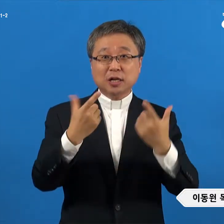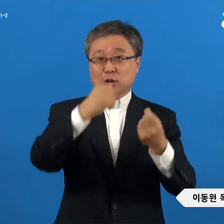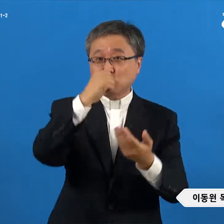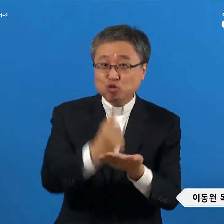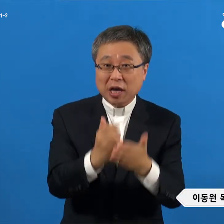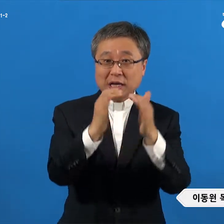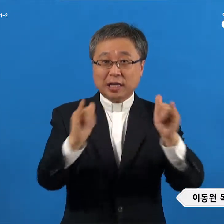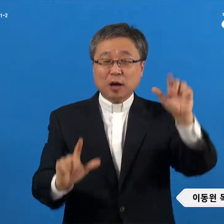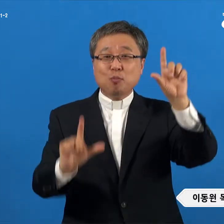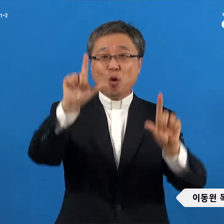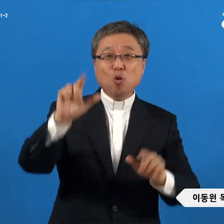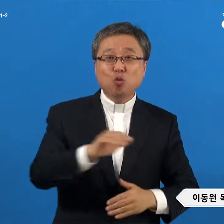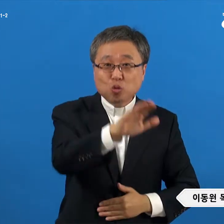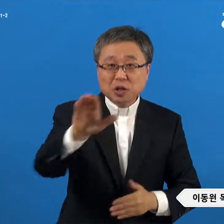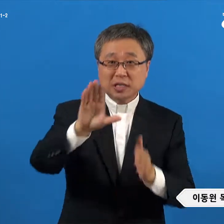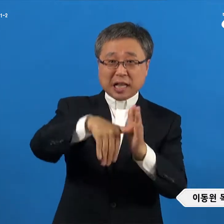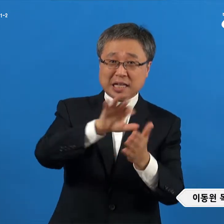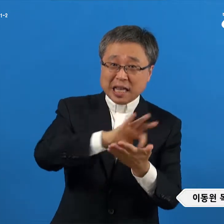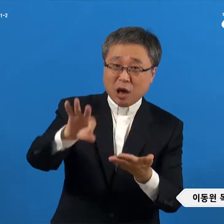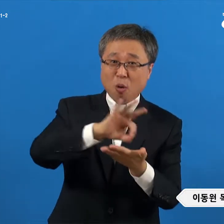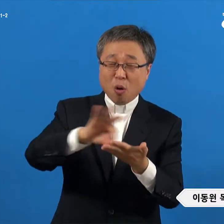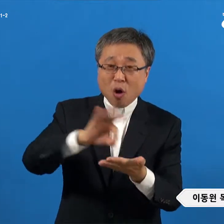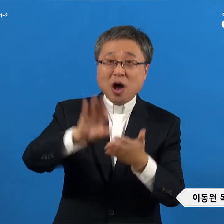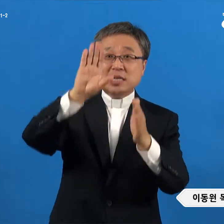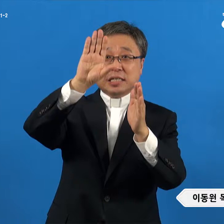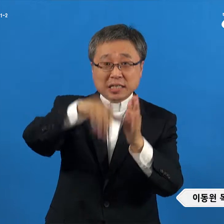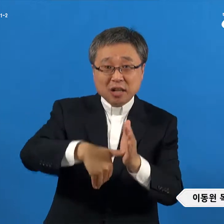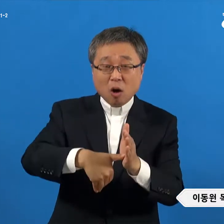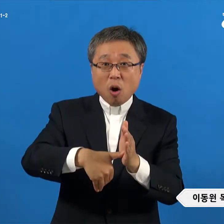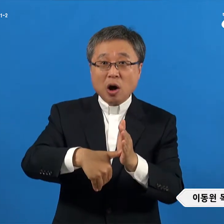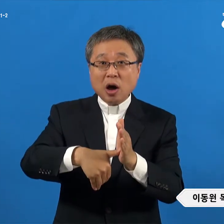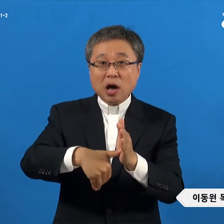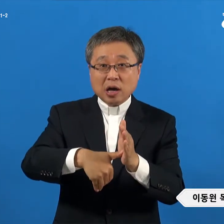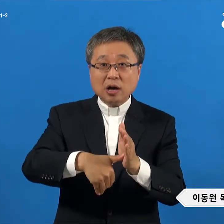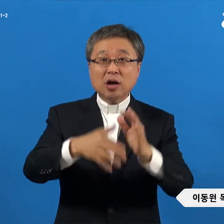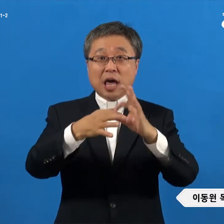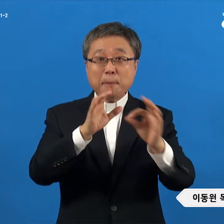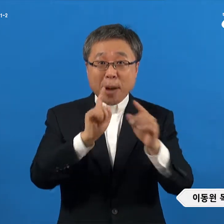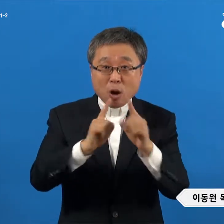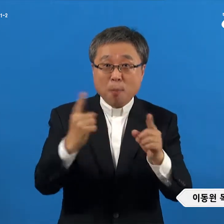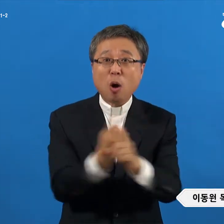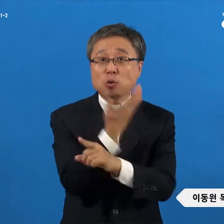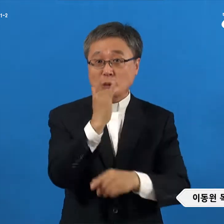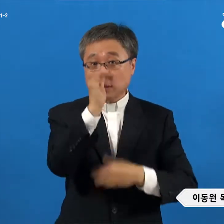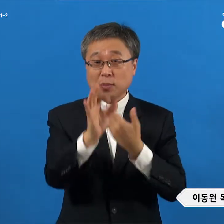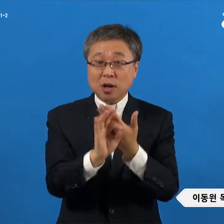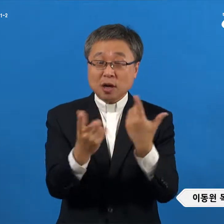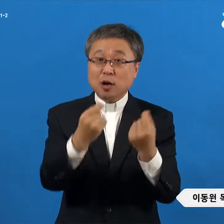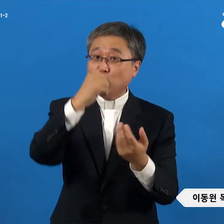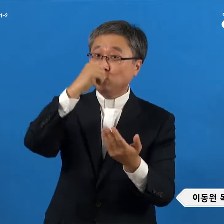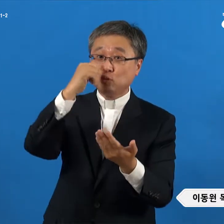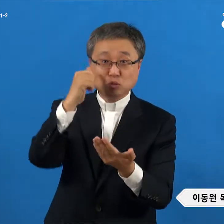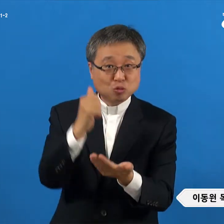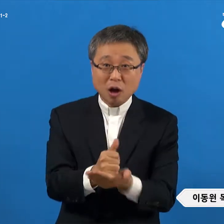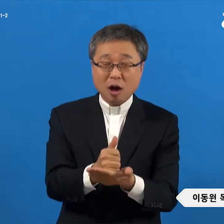모습을 우리 시대가 사용하는 시대적 언어로 바꿀 수 있다면 이런 죄에 속박이